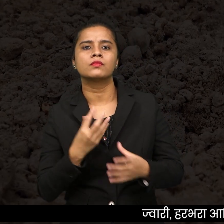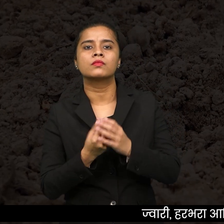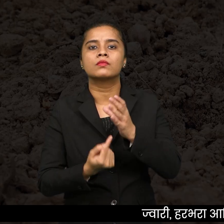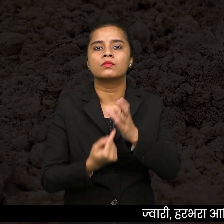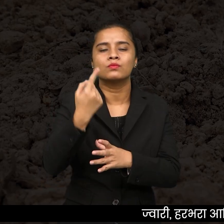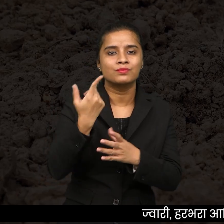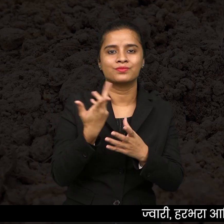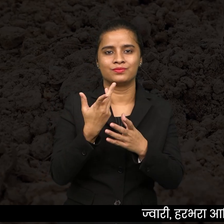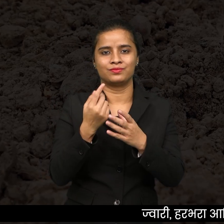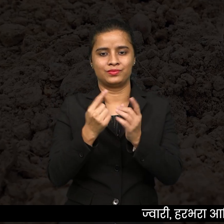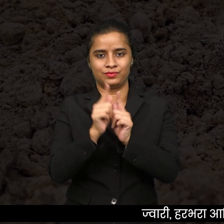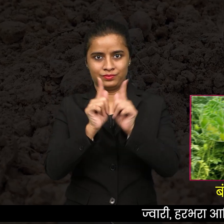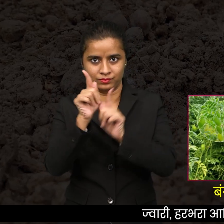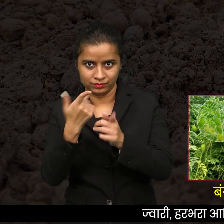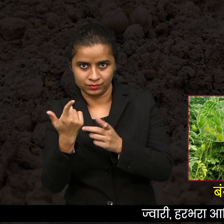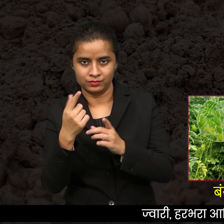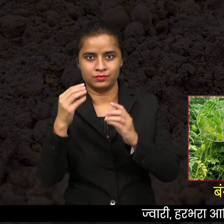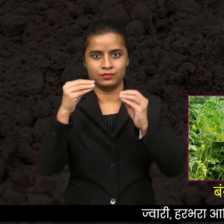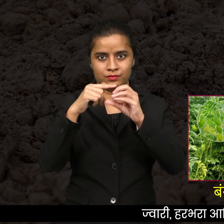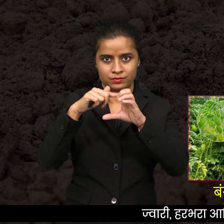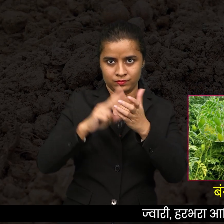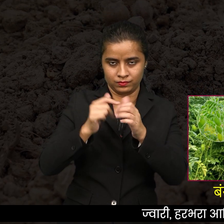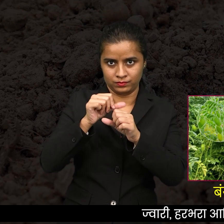ज्वारी, हरभरा आणि भात पिकवू शकतो.